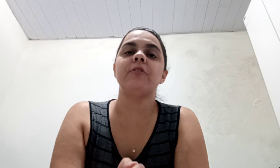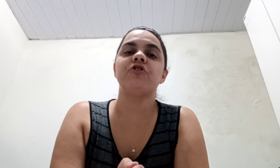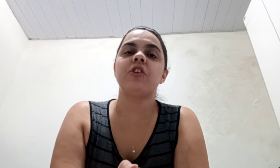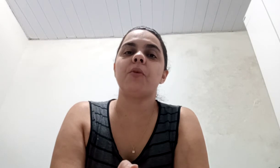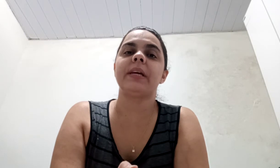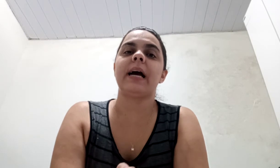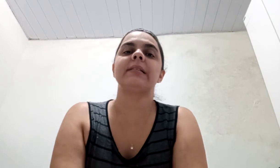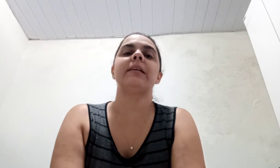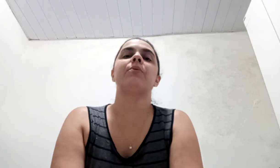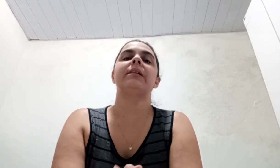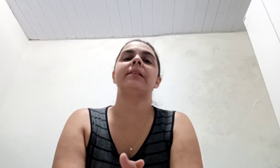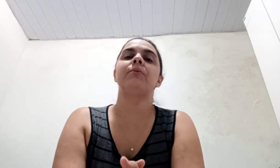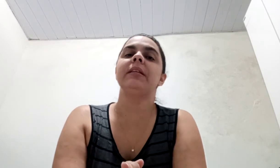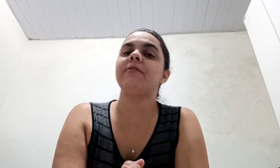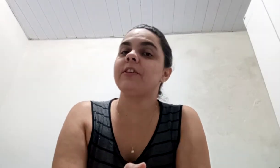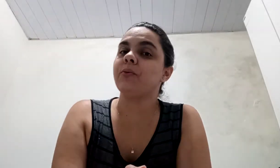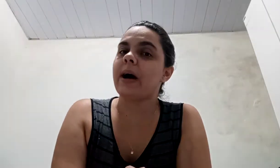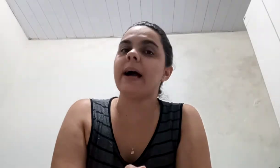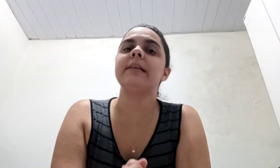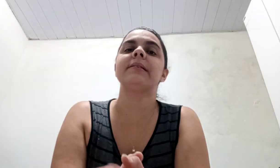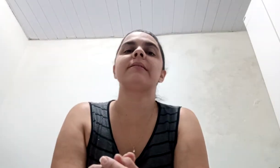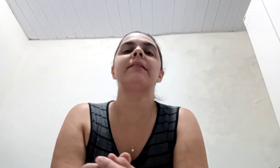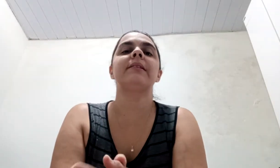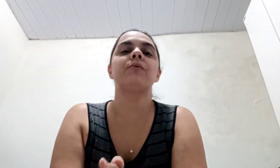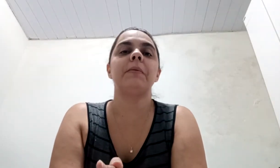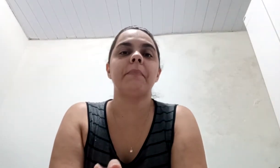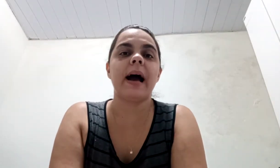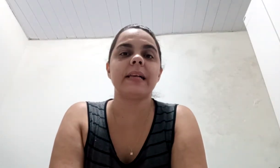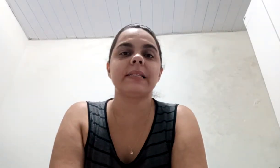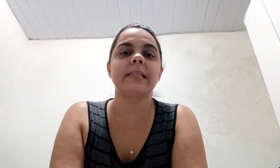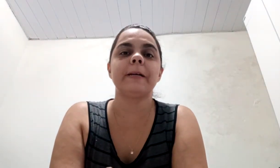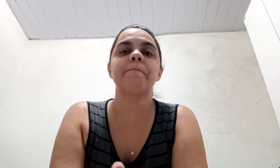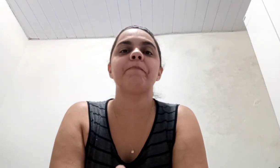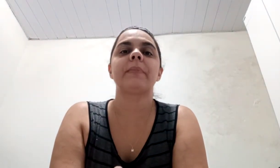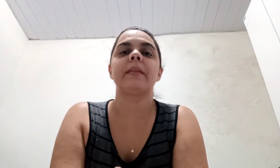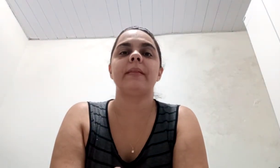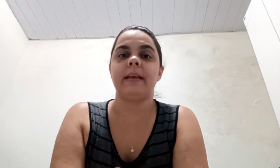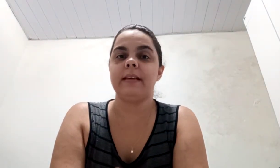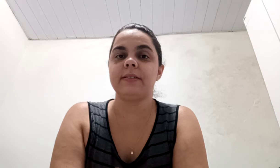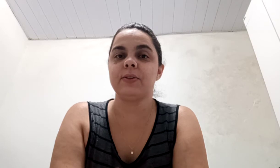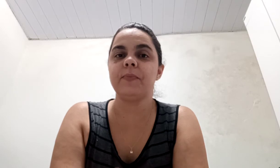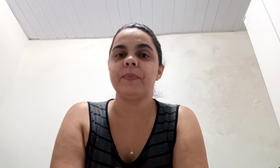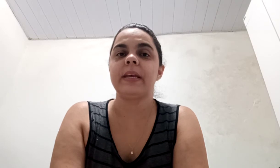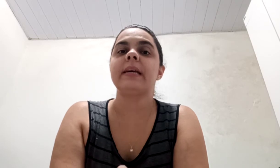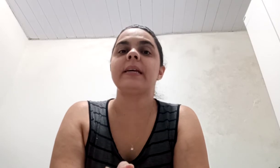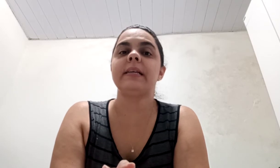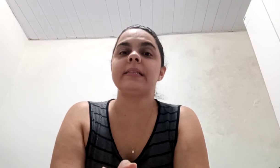meios de comunicação que são individuais, que são de massa. Não é isso? Que